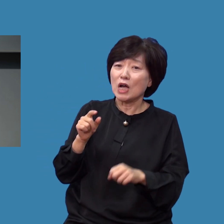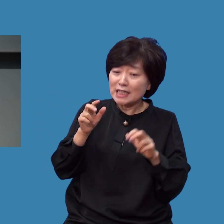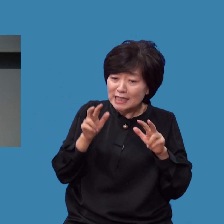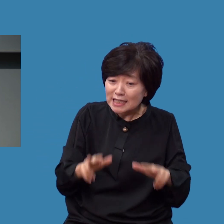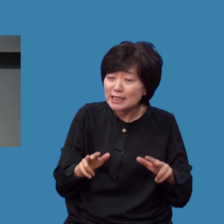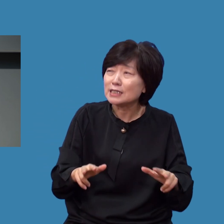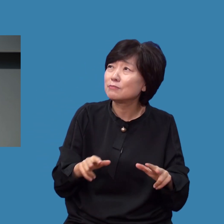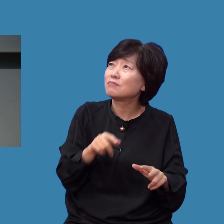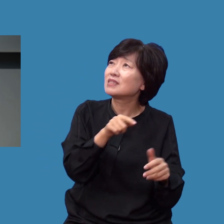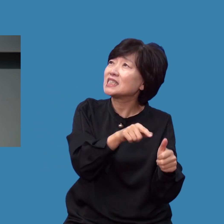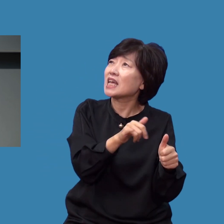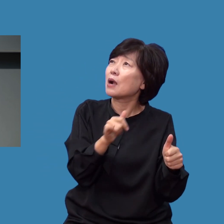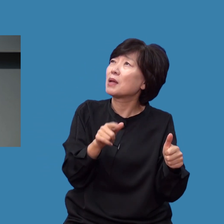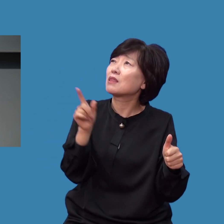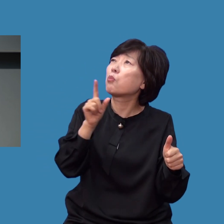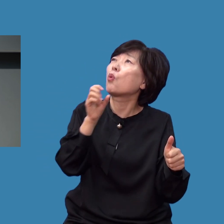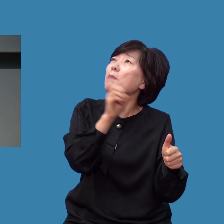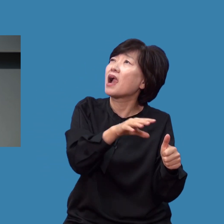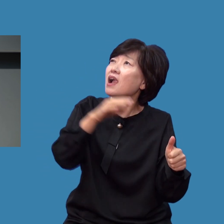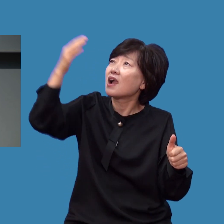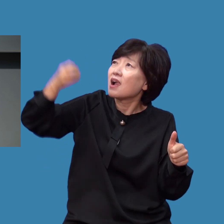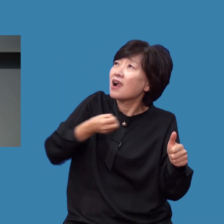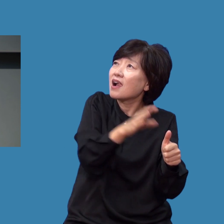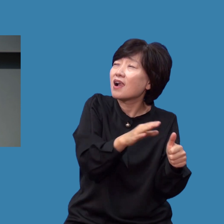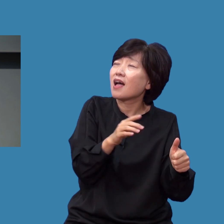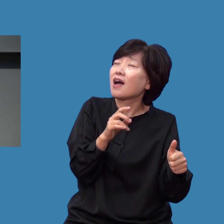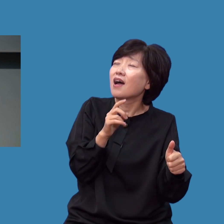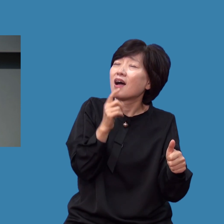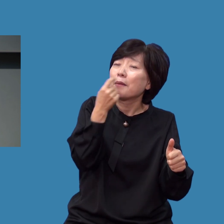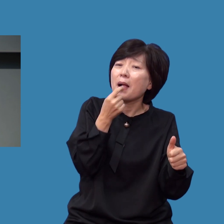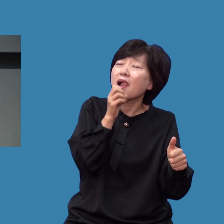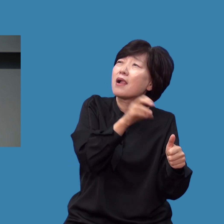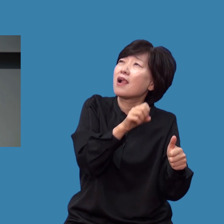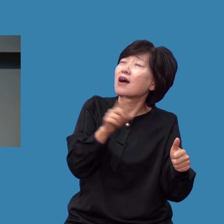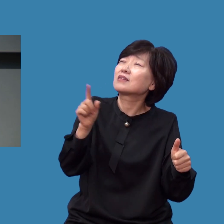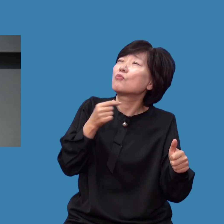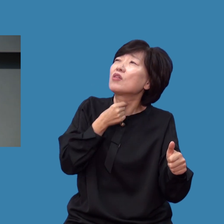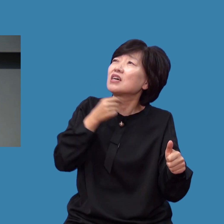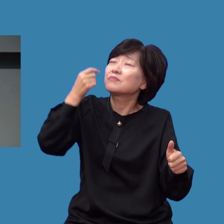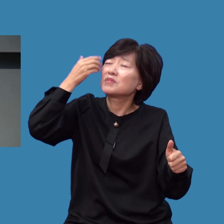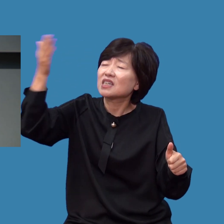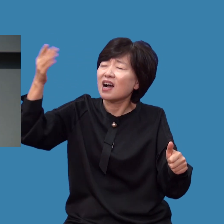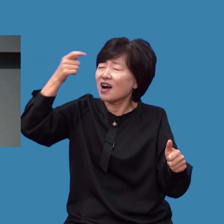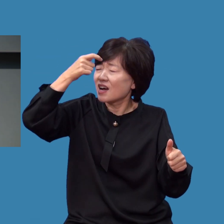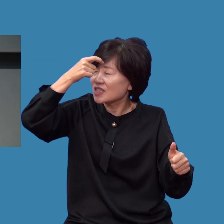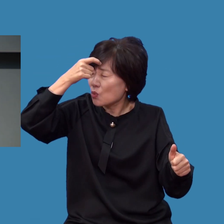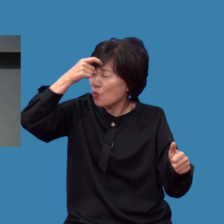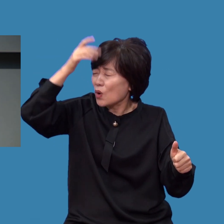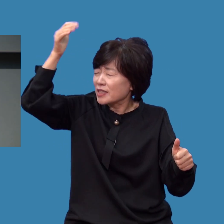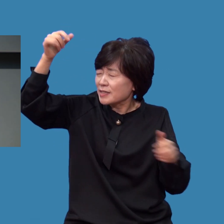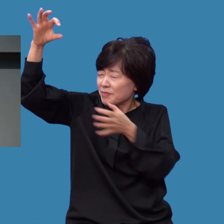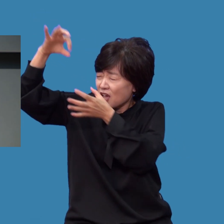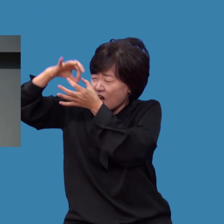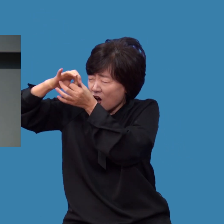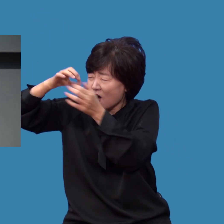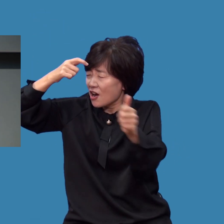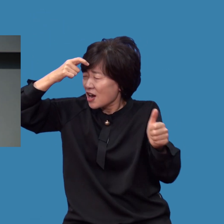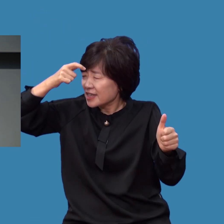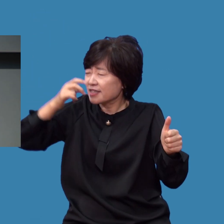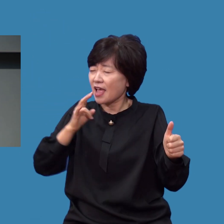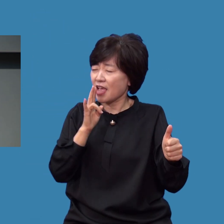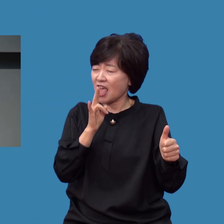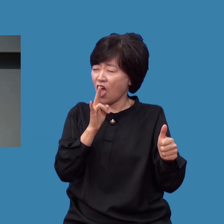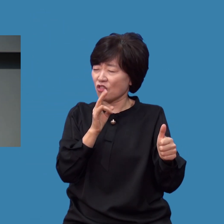지금 이 지체한테 무슨 말씀 또는 무엇을 전달하기 원하십니까? 이것을 계속 추구할 때 우리의 삶이 예언적이 되는